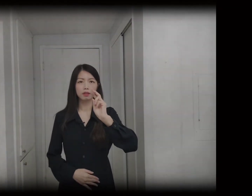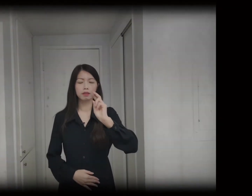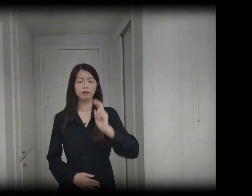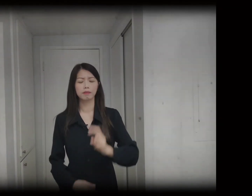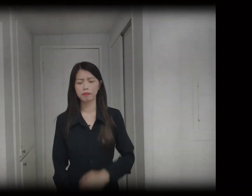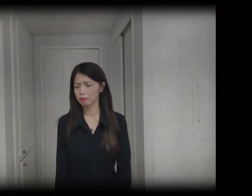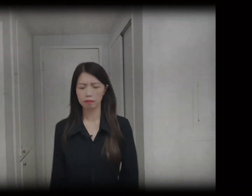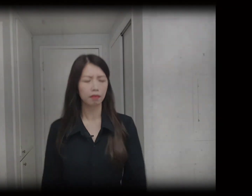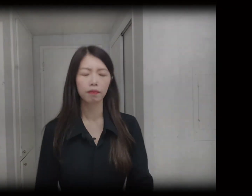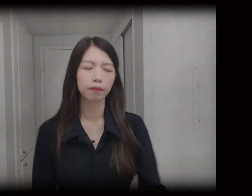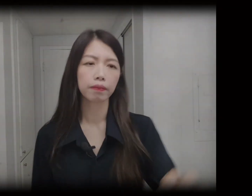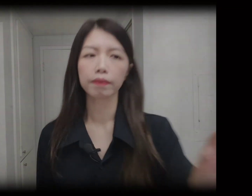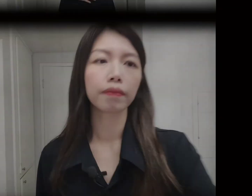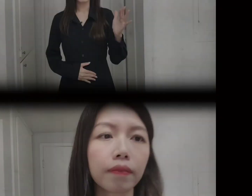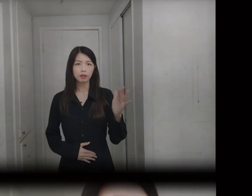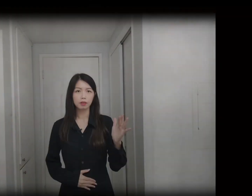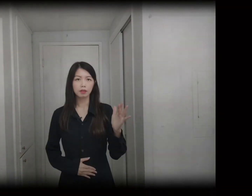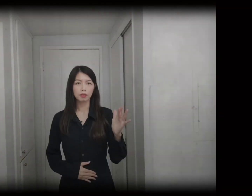그려준다.